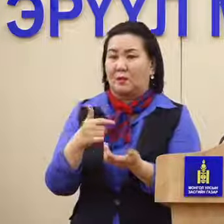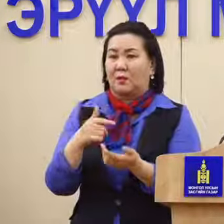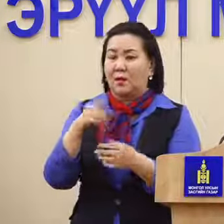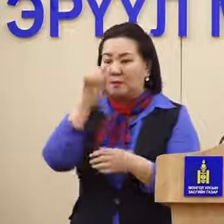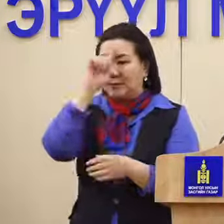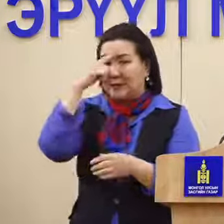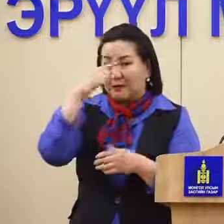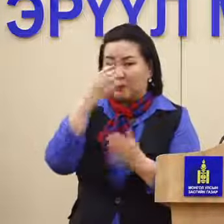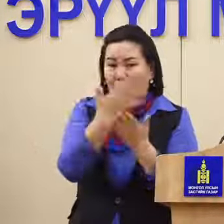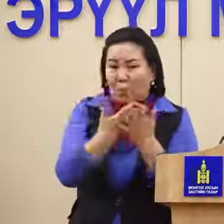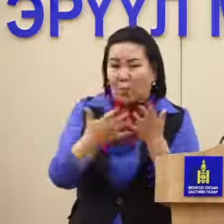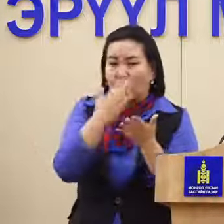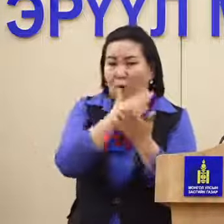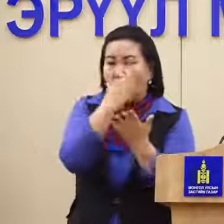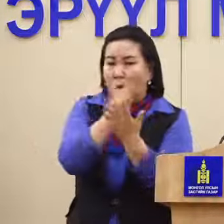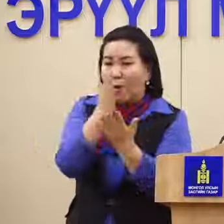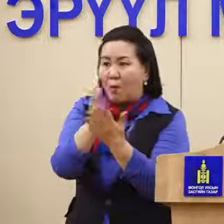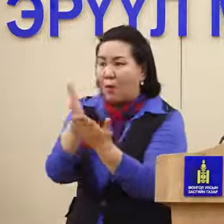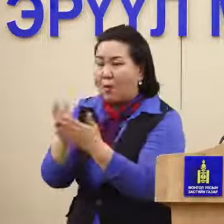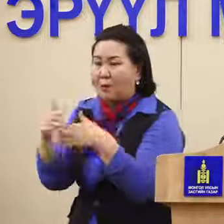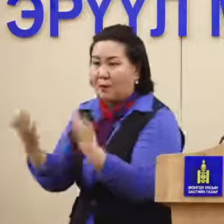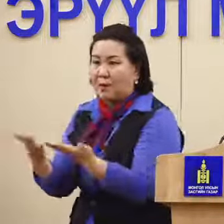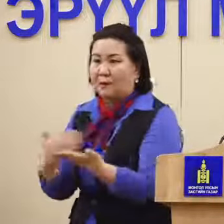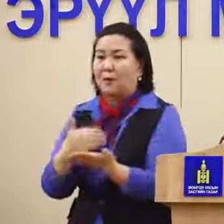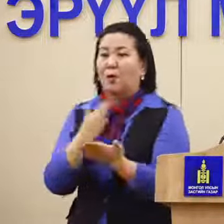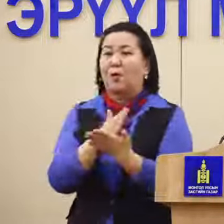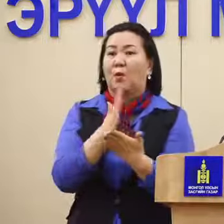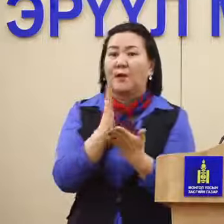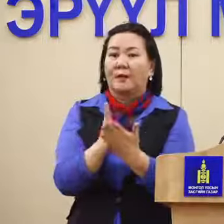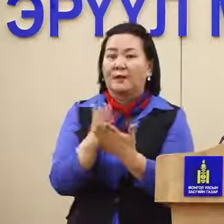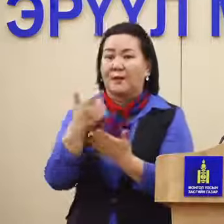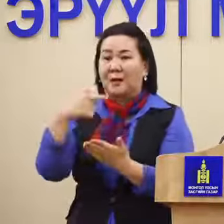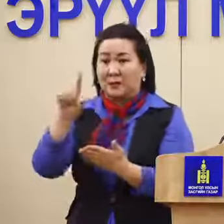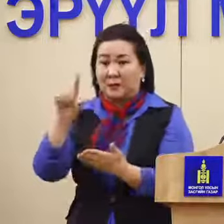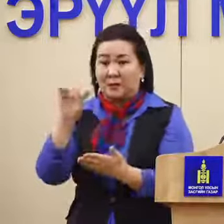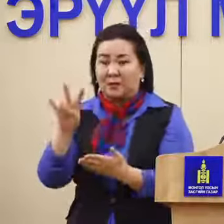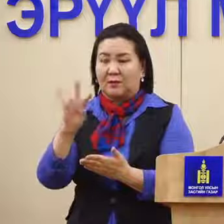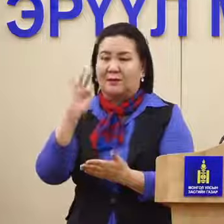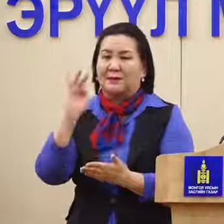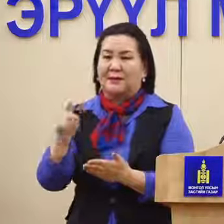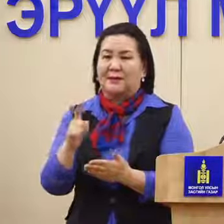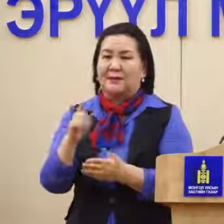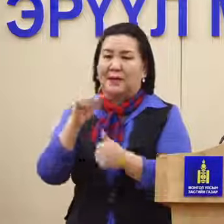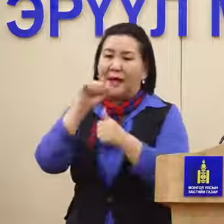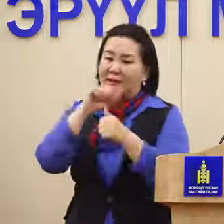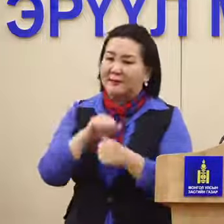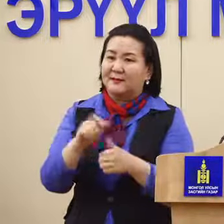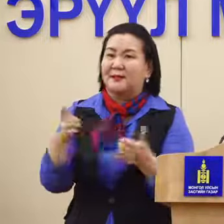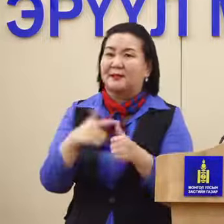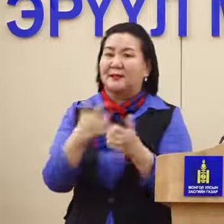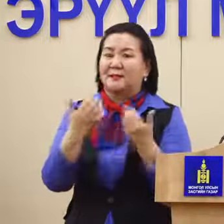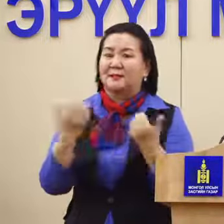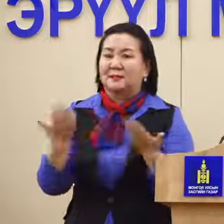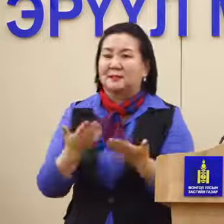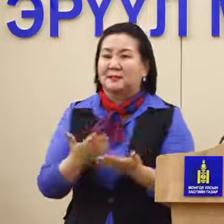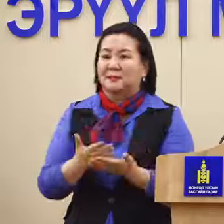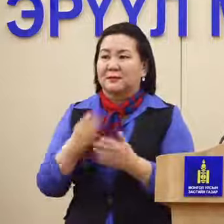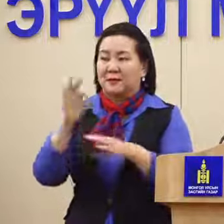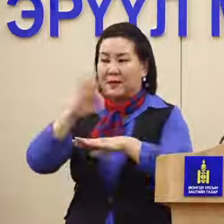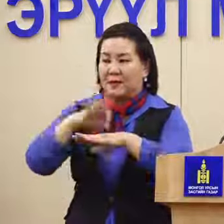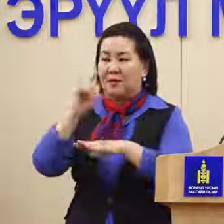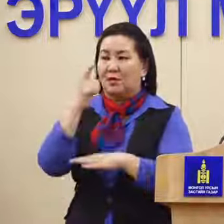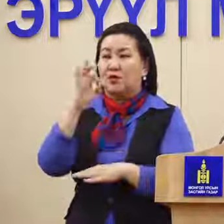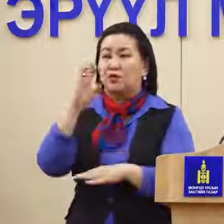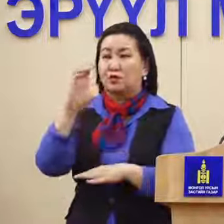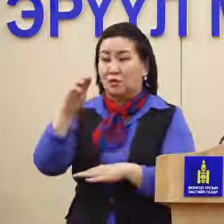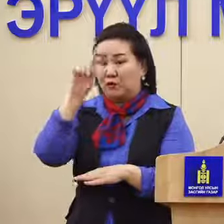эмнэлгүүдэд хуваарлаж байгаа. Ер нь хуваарлтыг хийхдээ бид нар хамгийн гол нь хамгийн их одоо ачааллыг авч байгаа халдвар төвчин